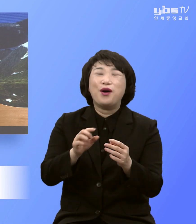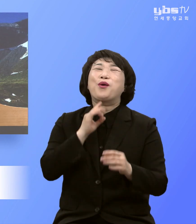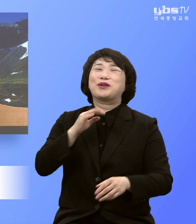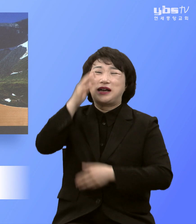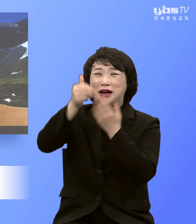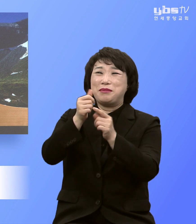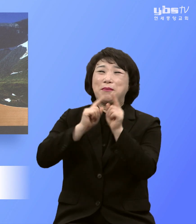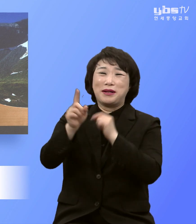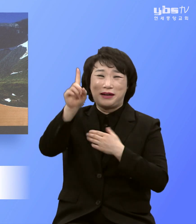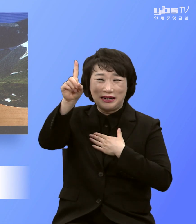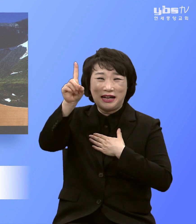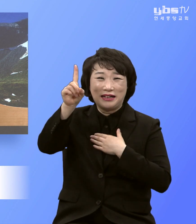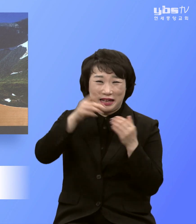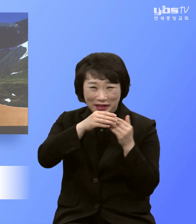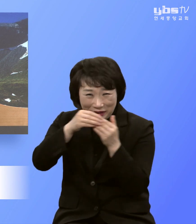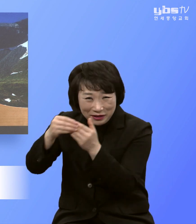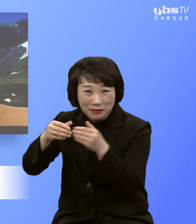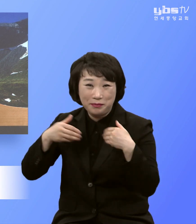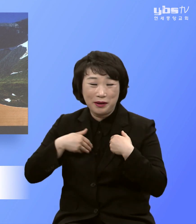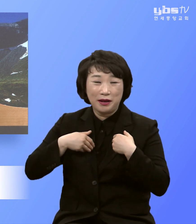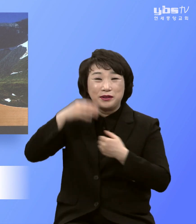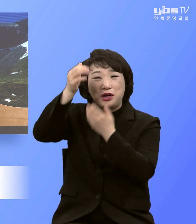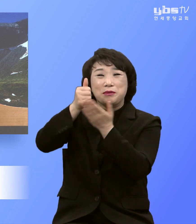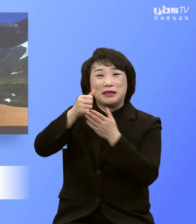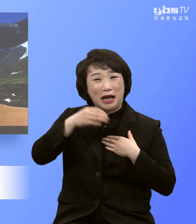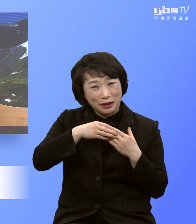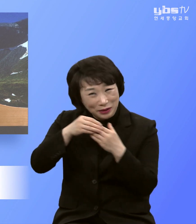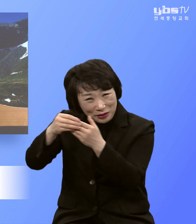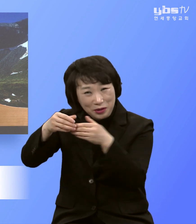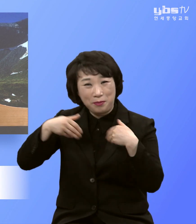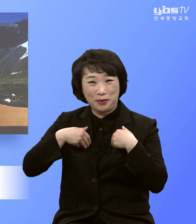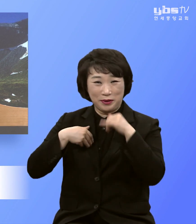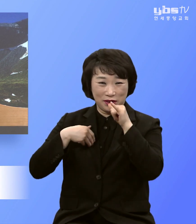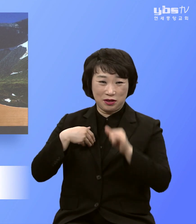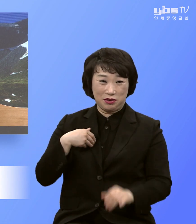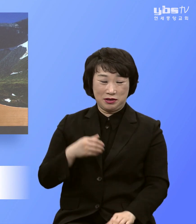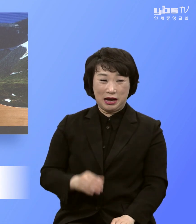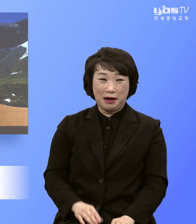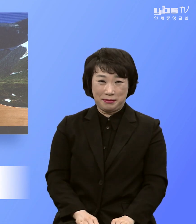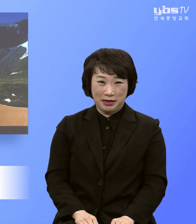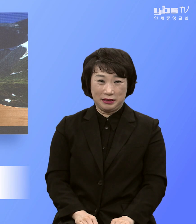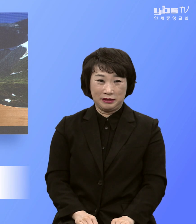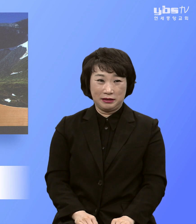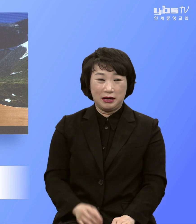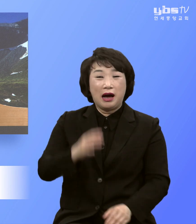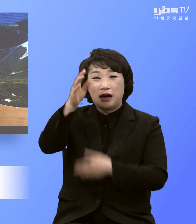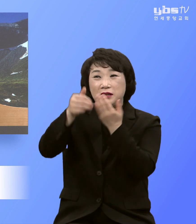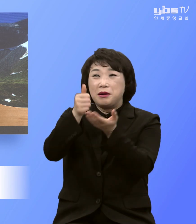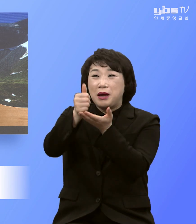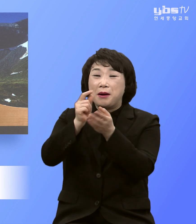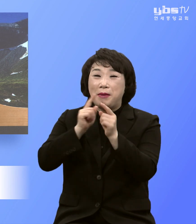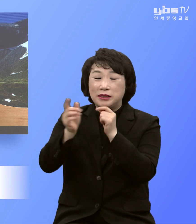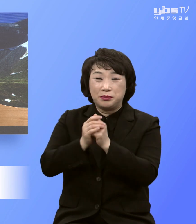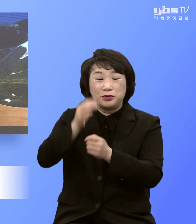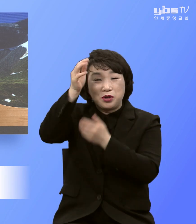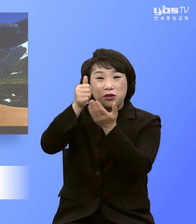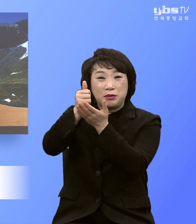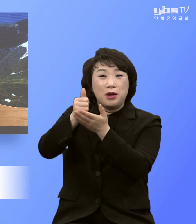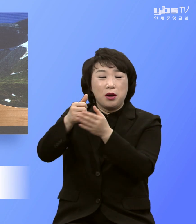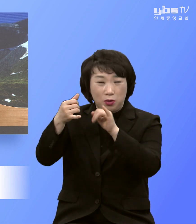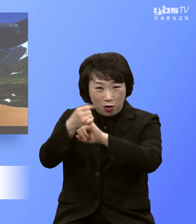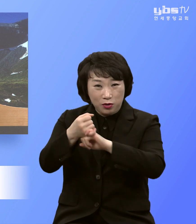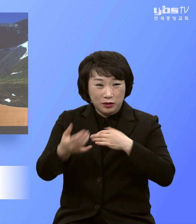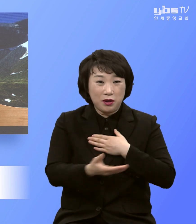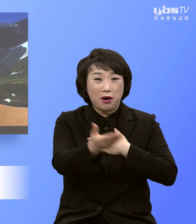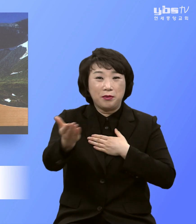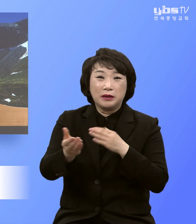말씀이 경영자가 돼야 돼요. 성령님이 경영자가 돼야 되는데, 하나님 말씀과 성령은 반드시